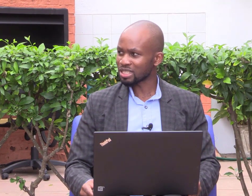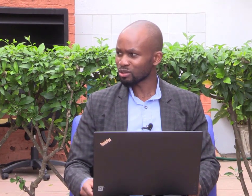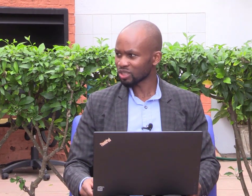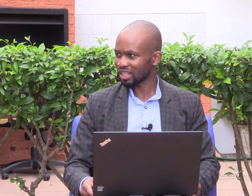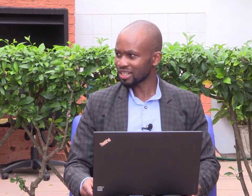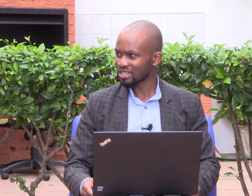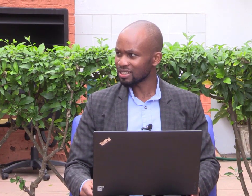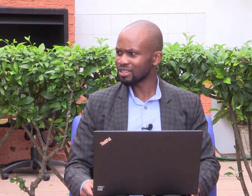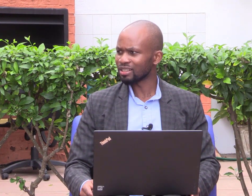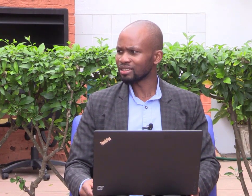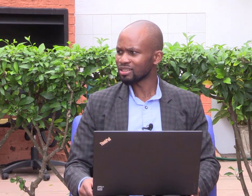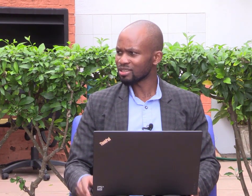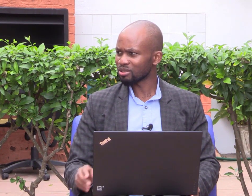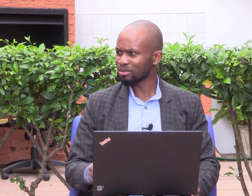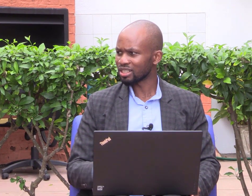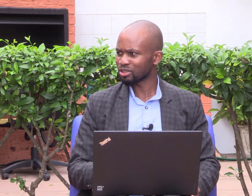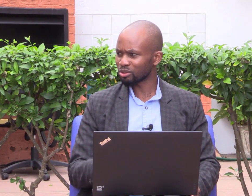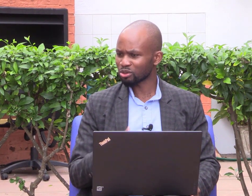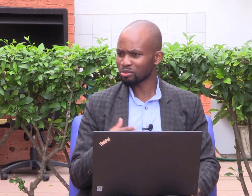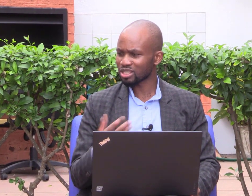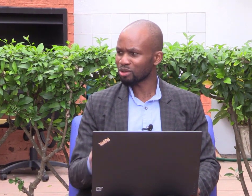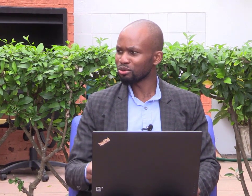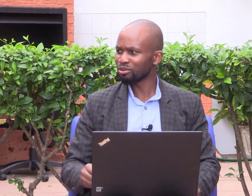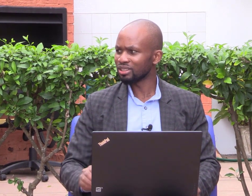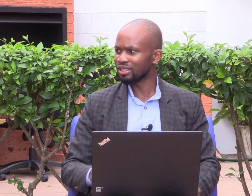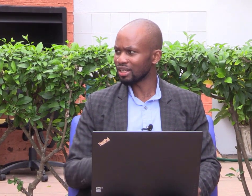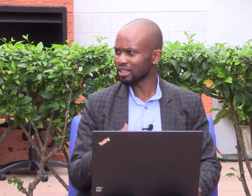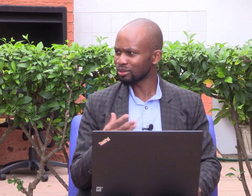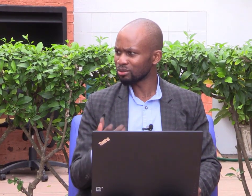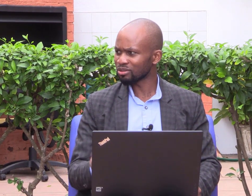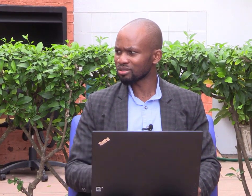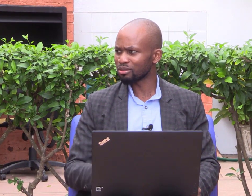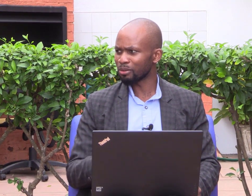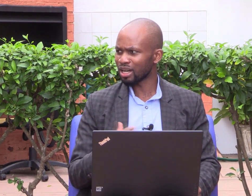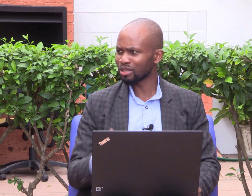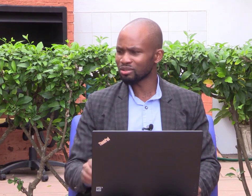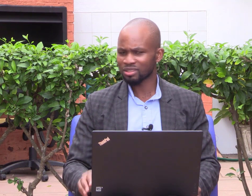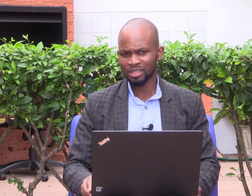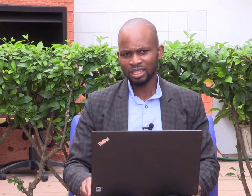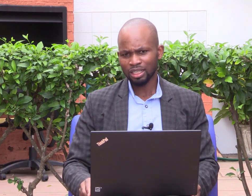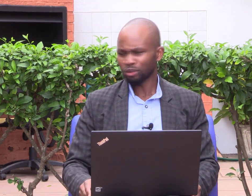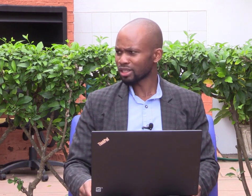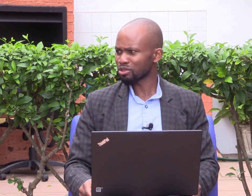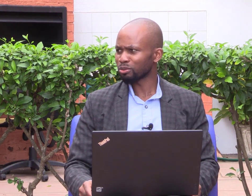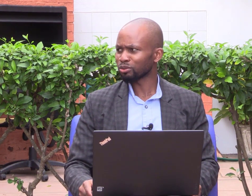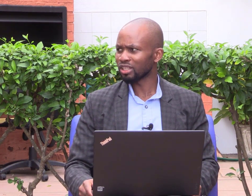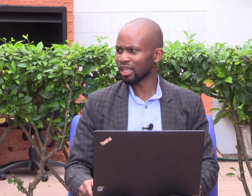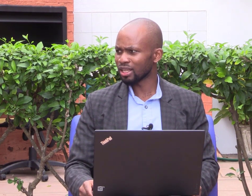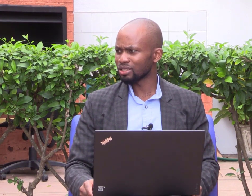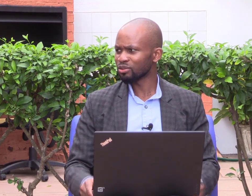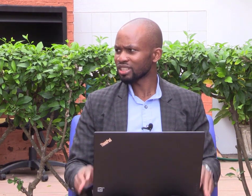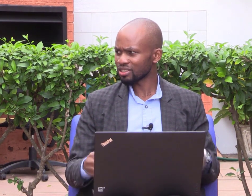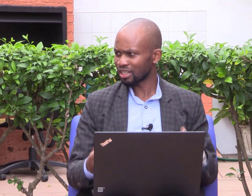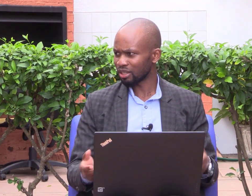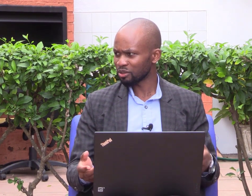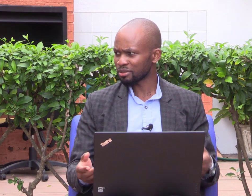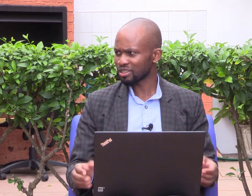informação esclarecida sobre questões como saúde, direitos humanos e outras oportunidades não tem chegado às pessoas